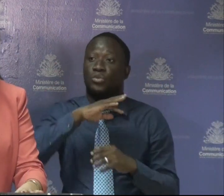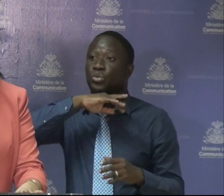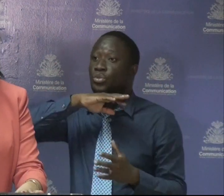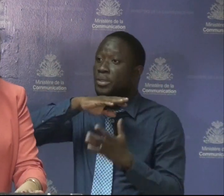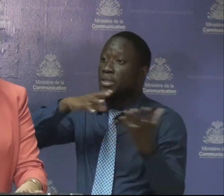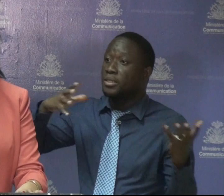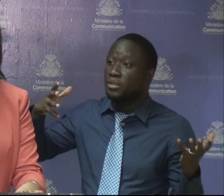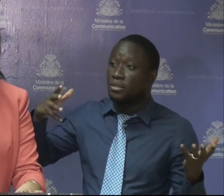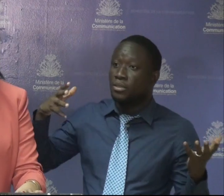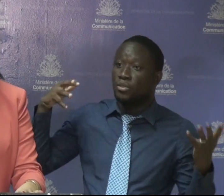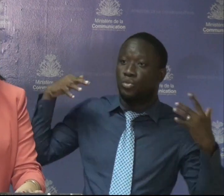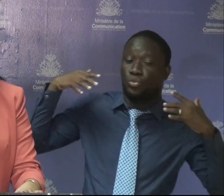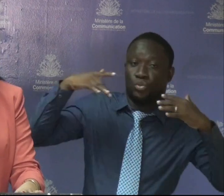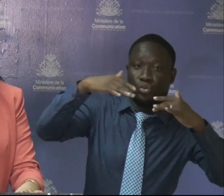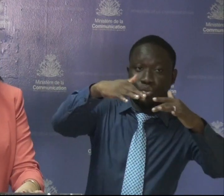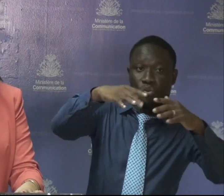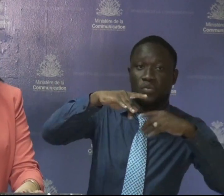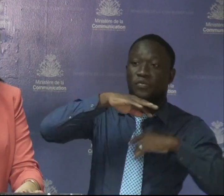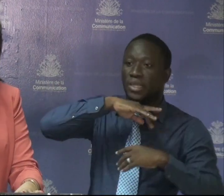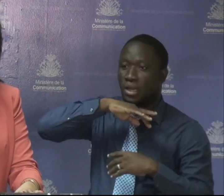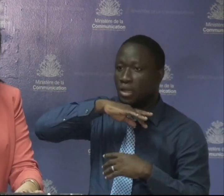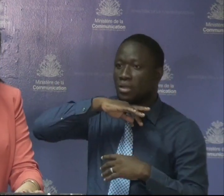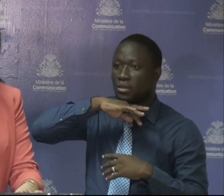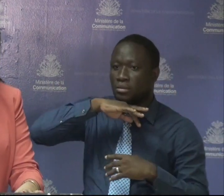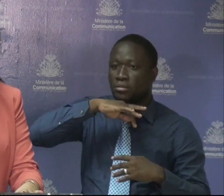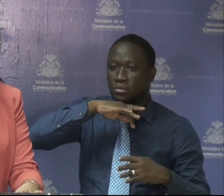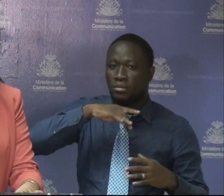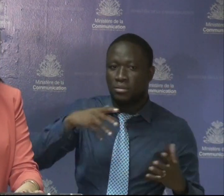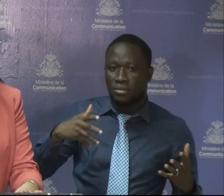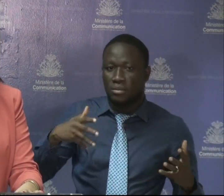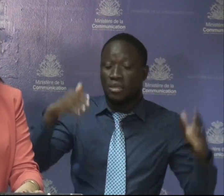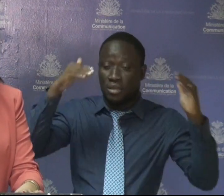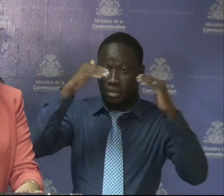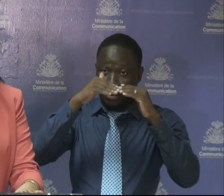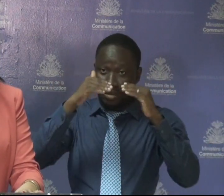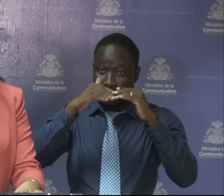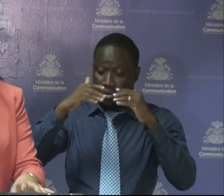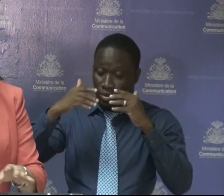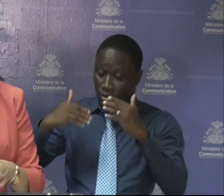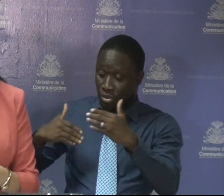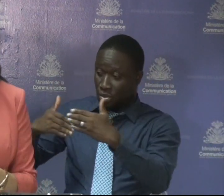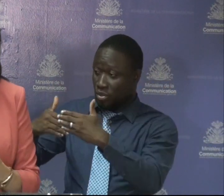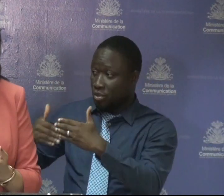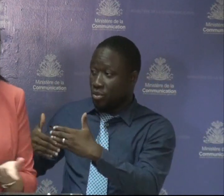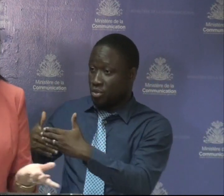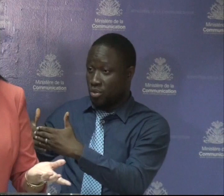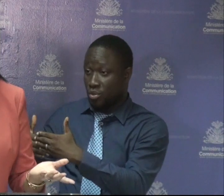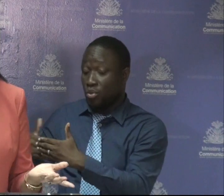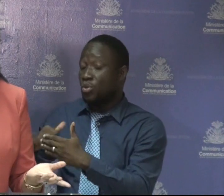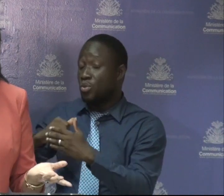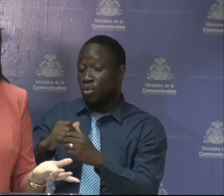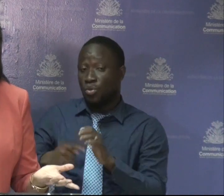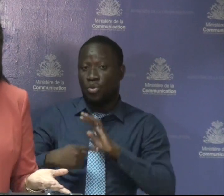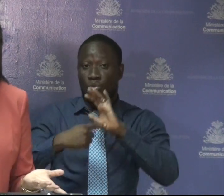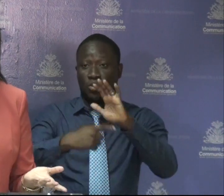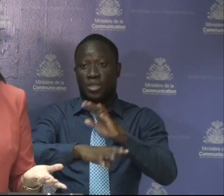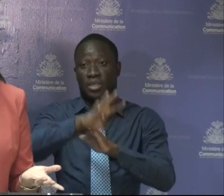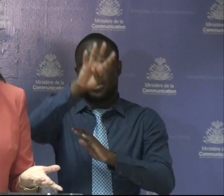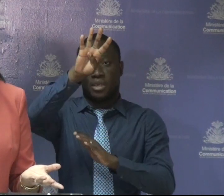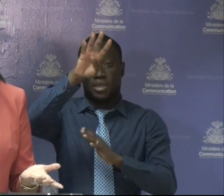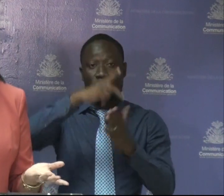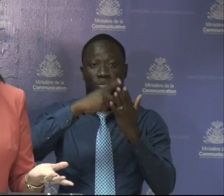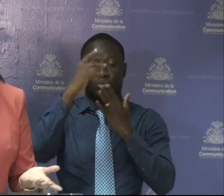grâce à eux au niveau des grandes villes. Donc maintenant, au niveau des îles adjacentes, nous avons présenté déjà 4